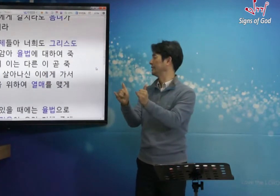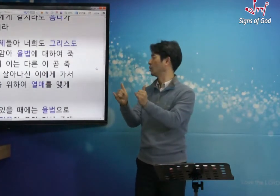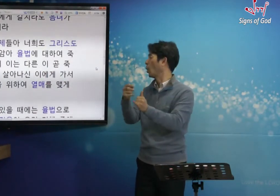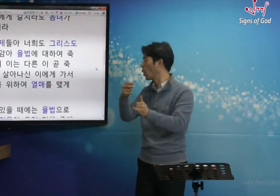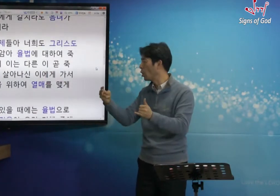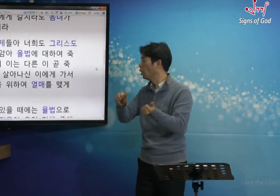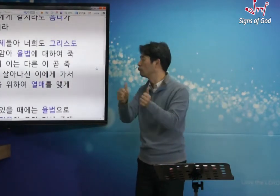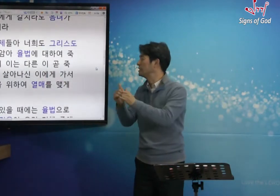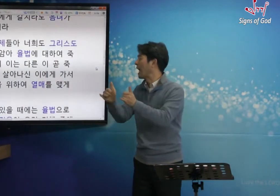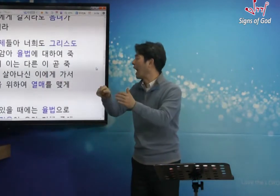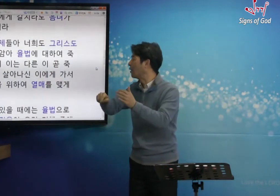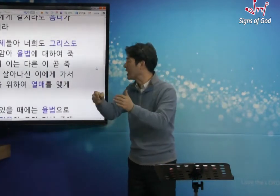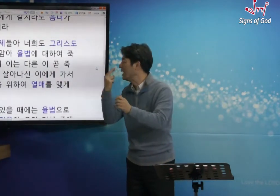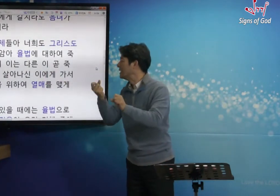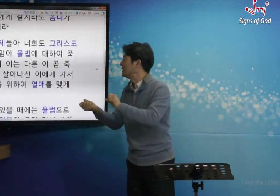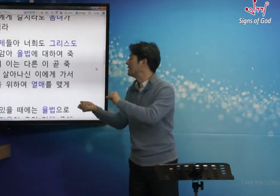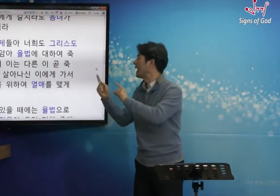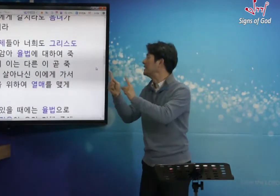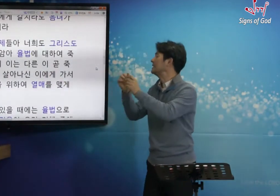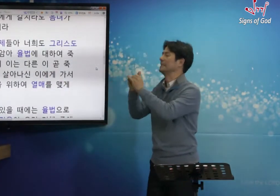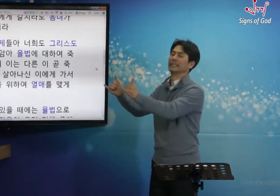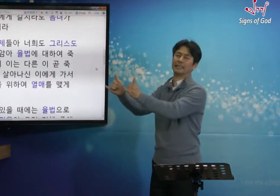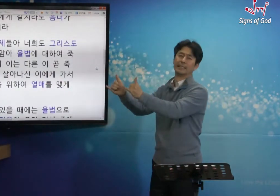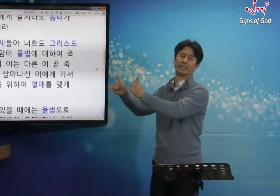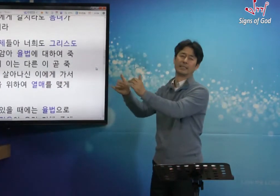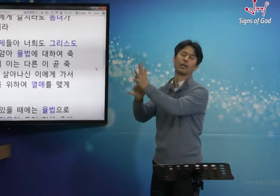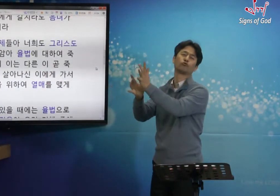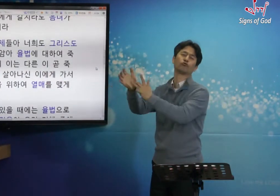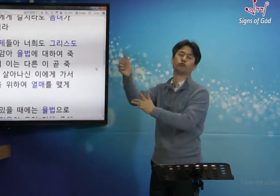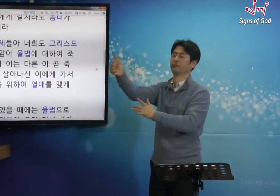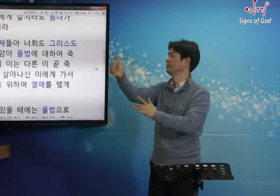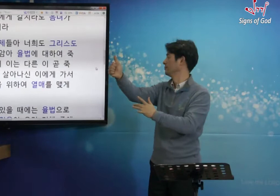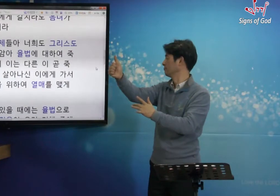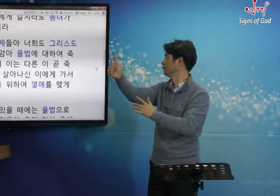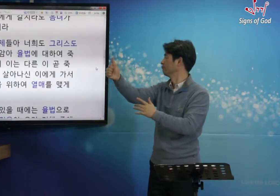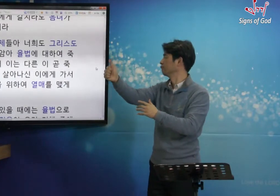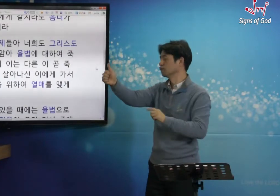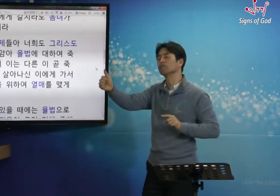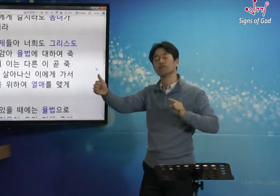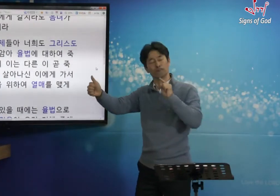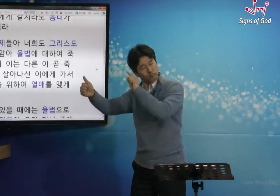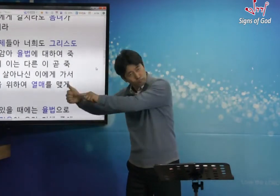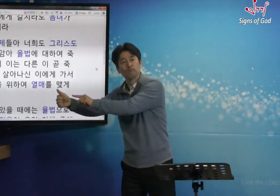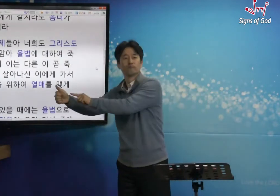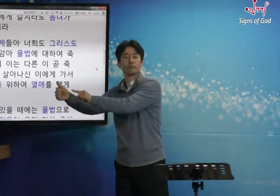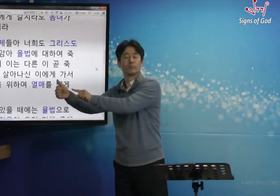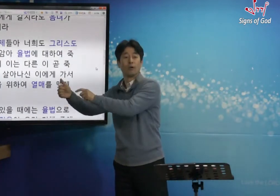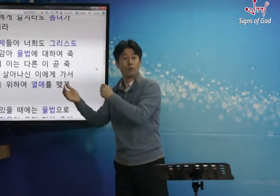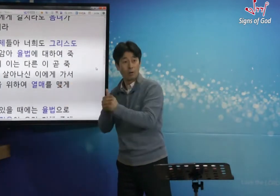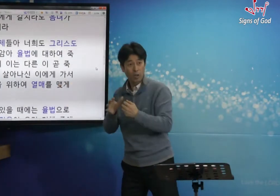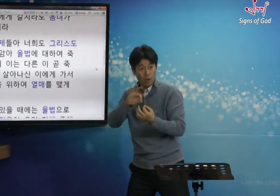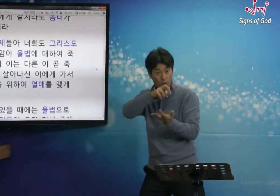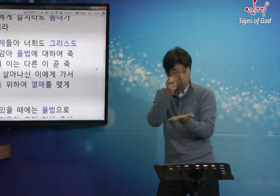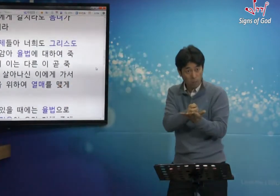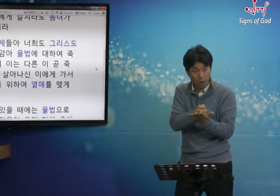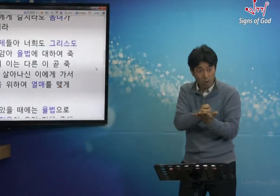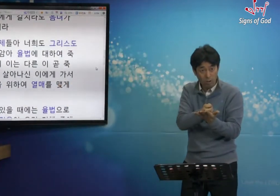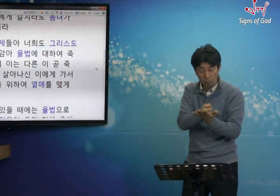다른 사람이라고 기록되어 있는데, 이는 곧 죽은 자 가운데서 살아나신 이다. 그 죽은 자 가운데서